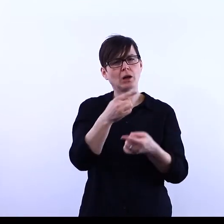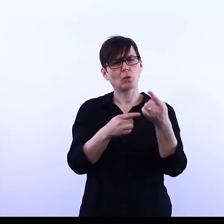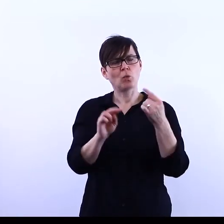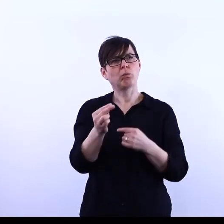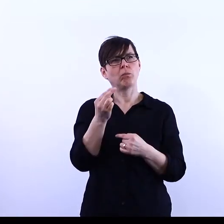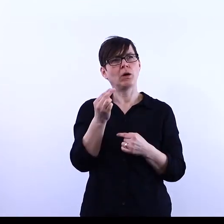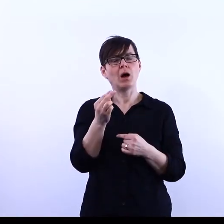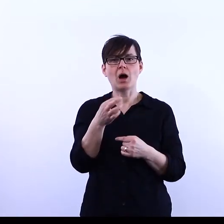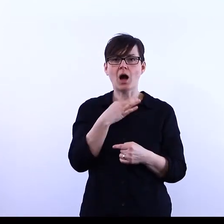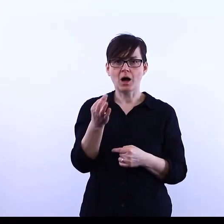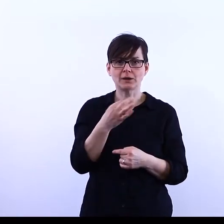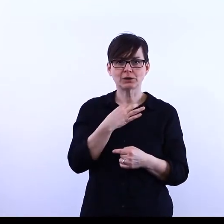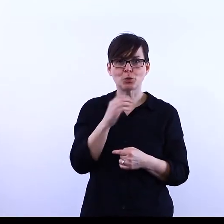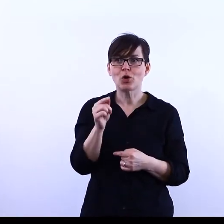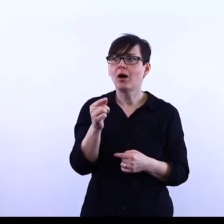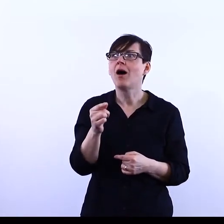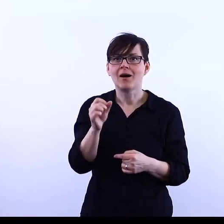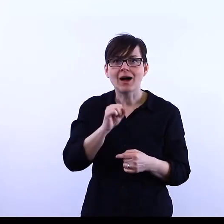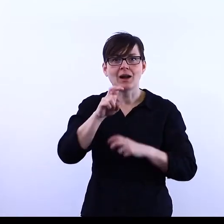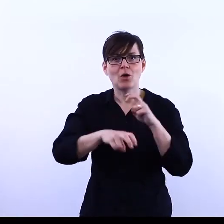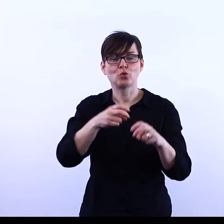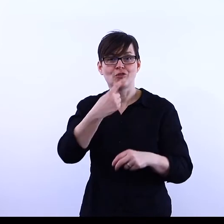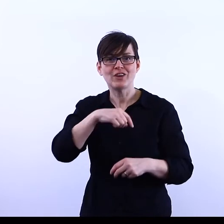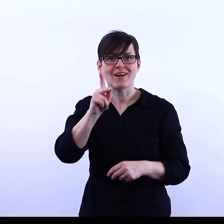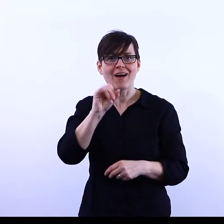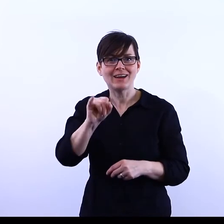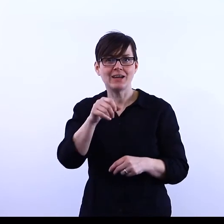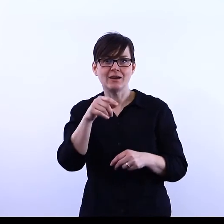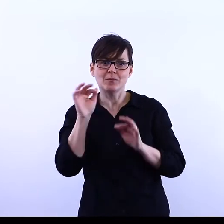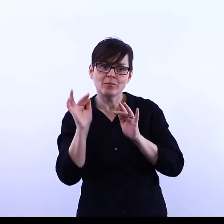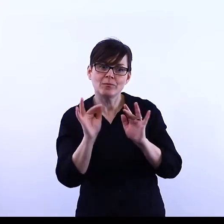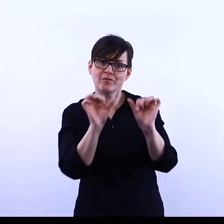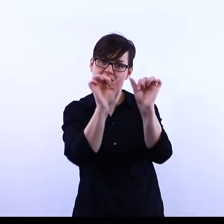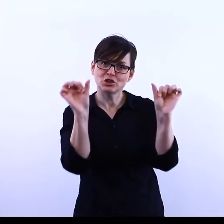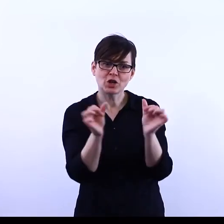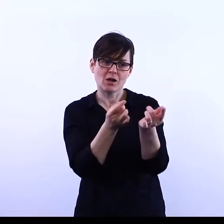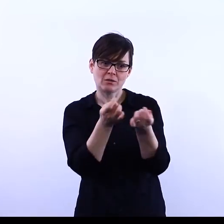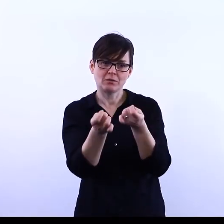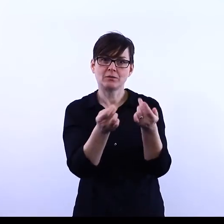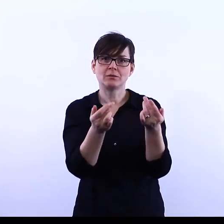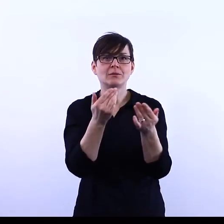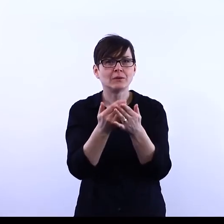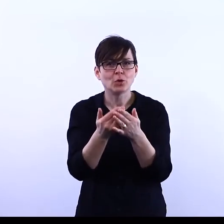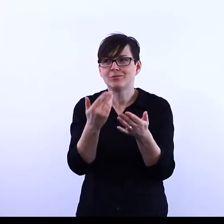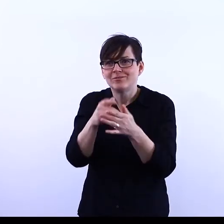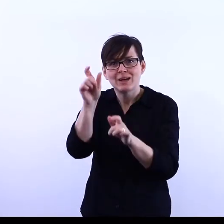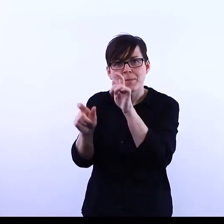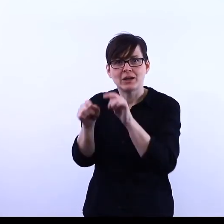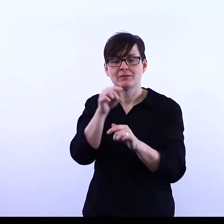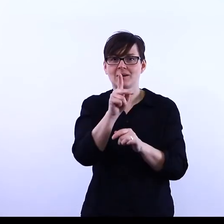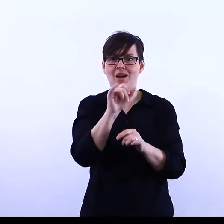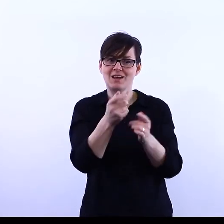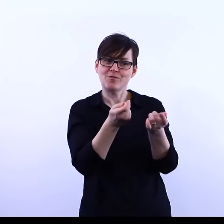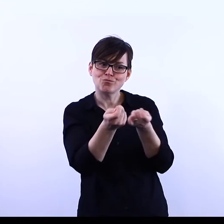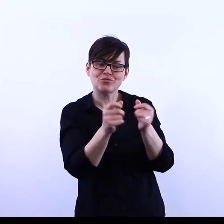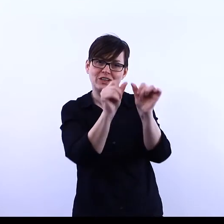künstliche Intelligenz gestalten. Und das ist ja was, was gestaltet wird von Menschen. Dafür brauchen wir jetzt